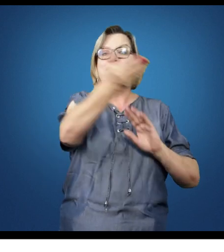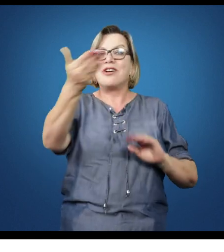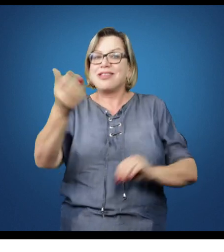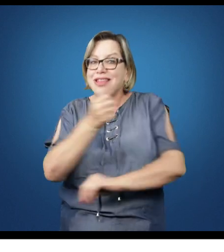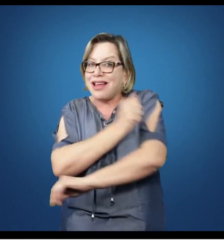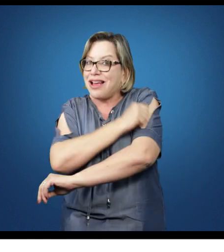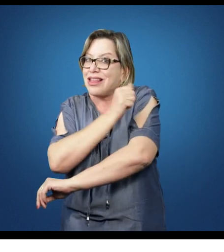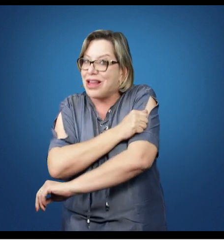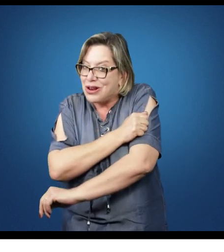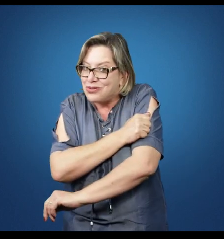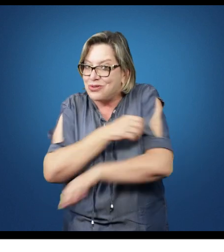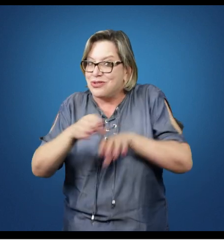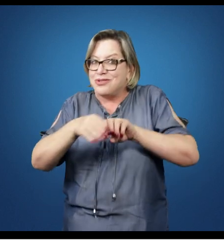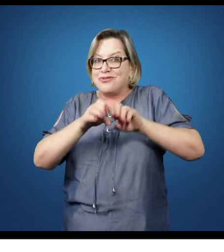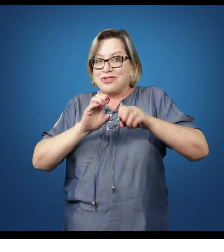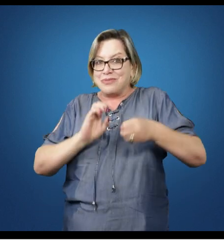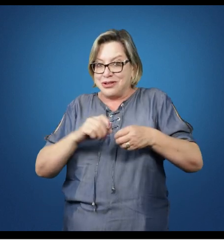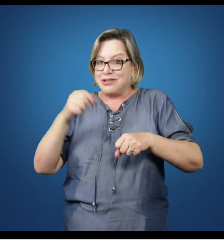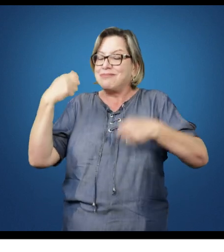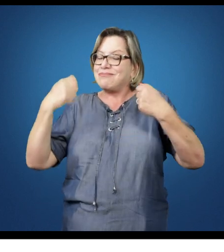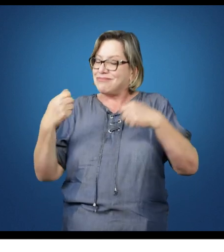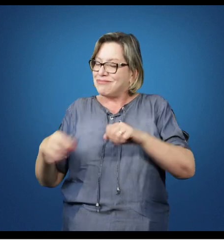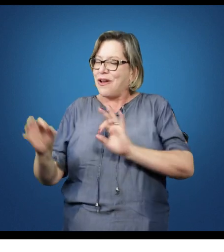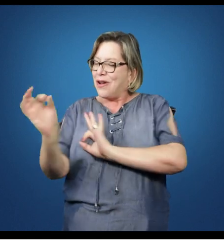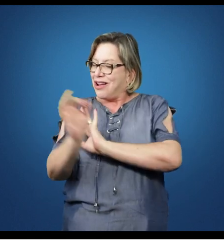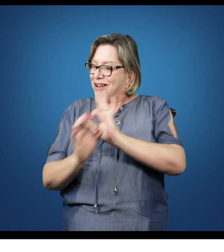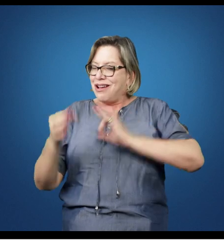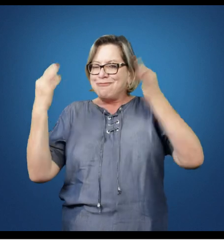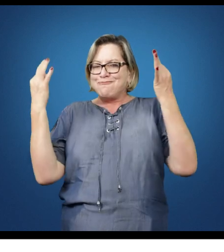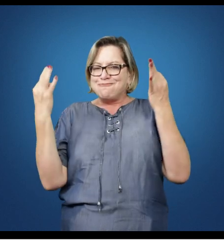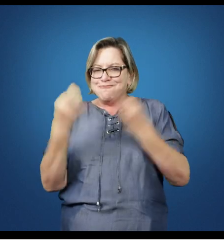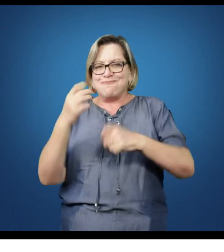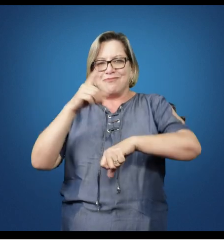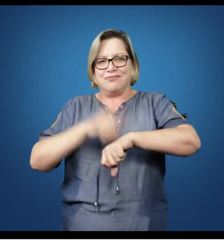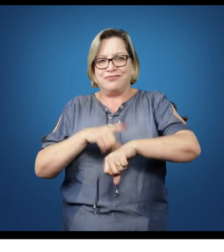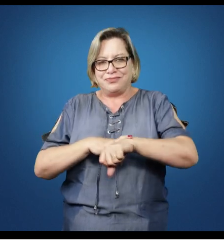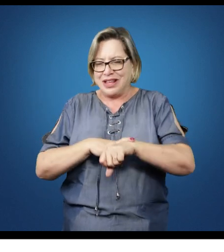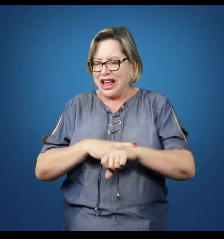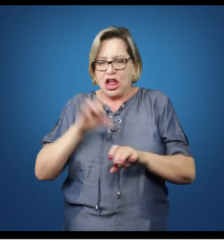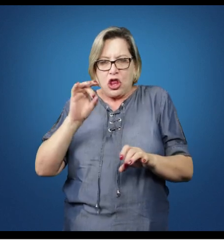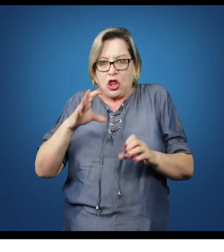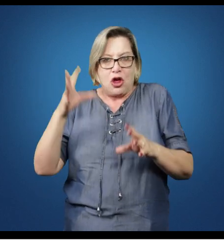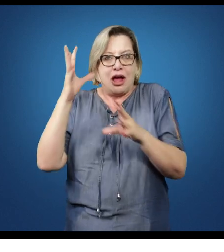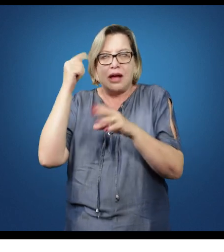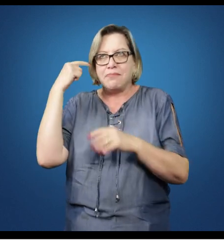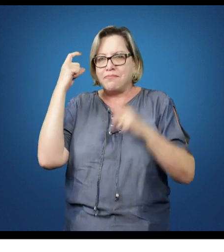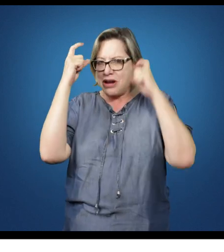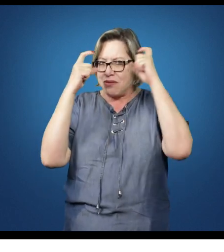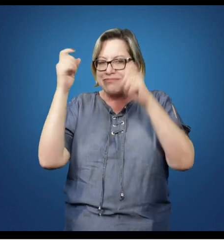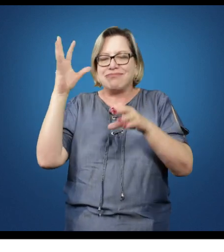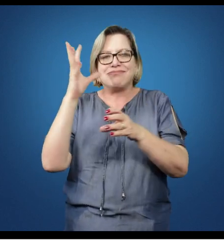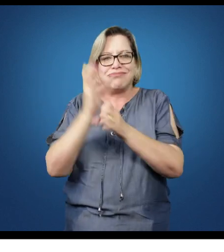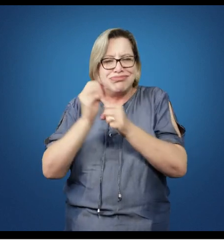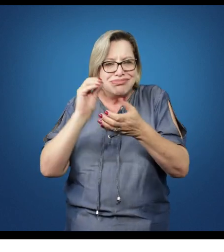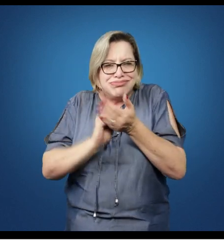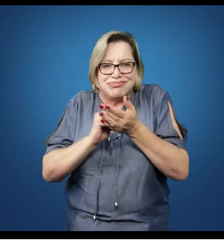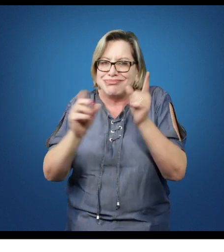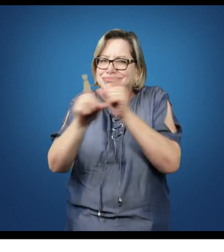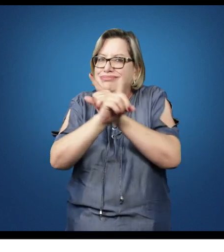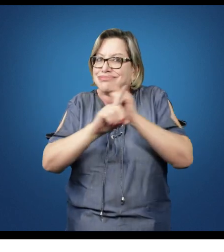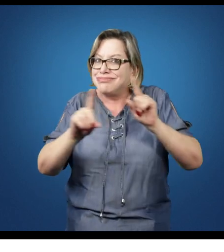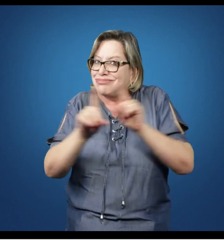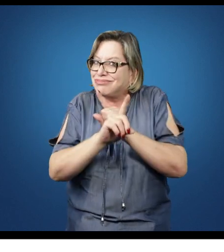então nós precisamos neste momento não vamos transpor a questão da nota precisamos entender o que é a organização de um evento